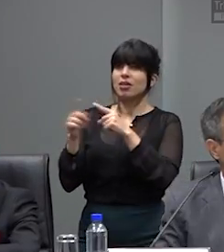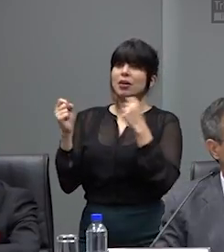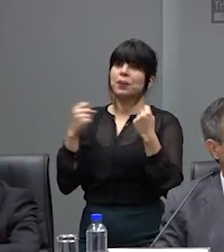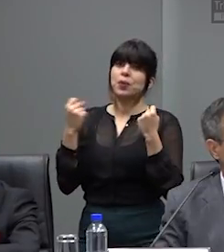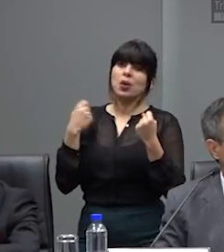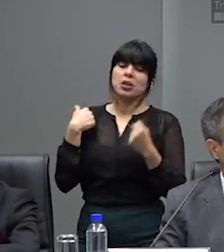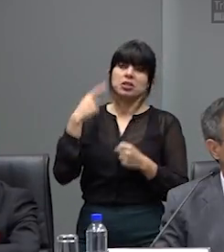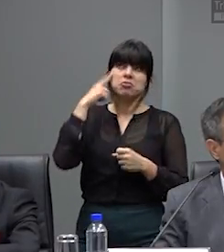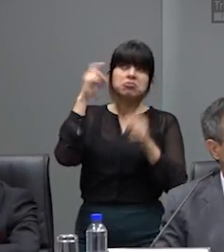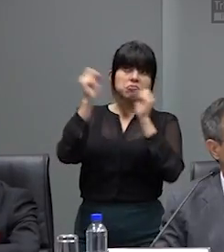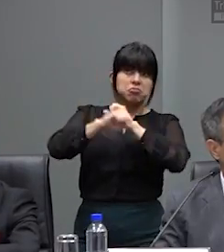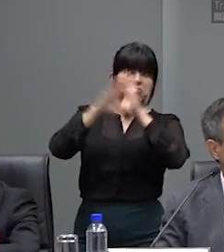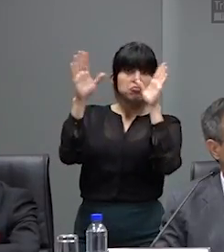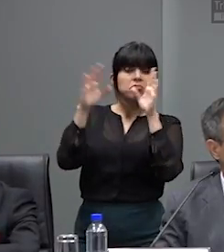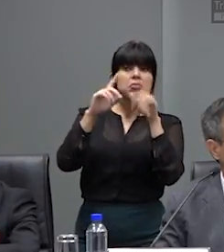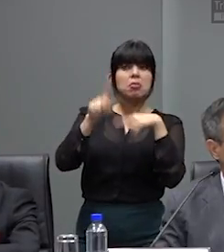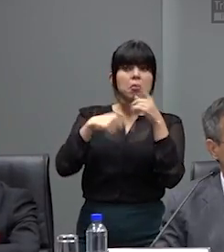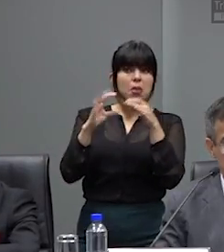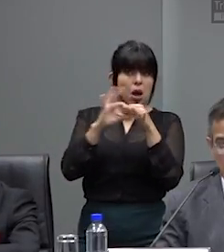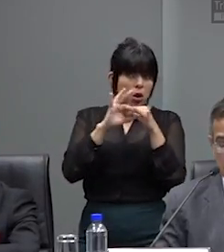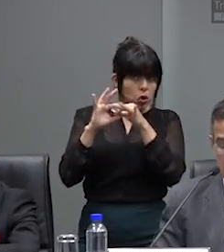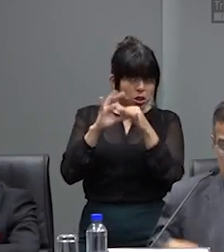imagino que lo harán de forma coordinada.